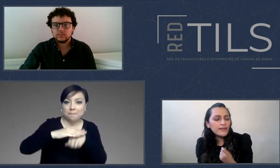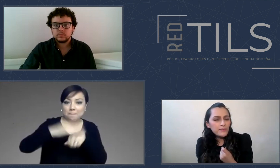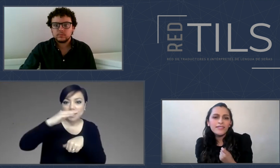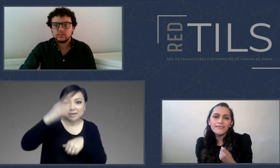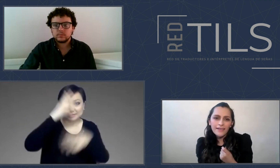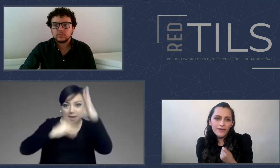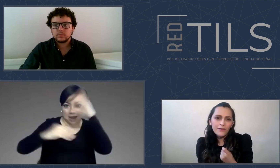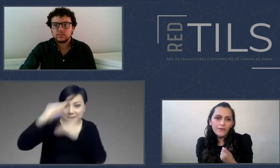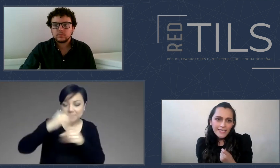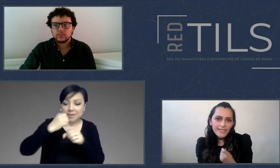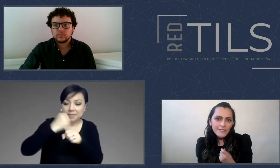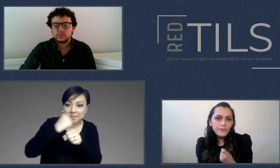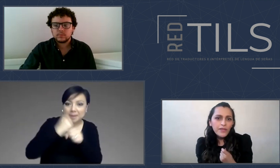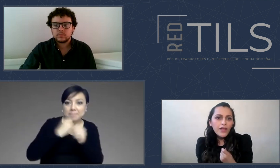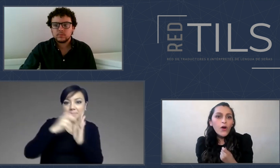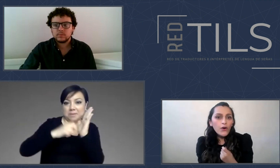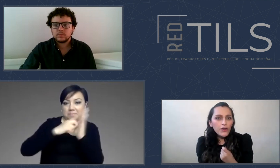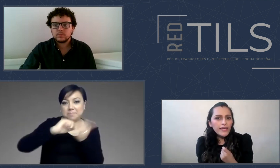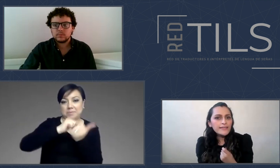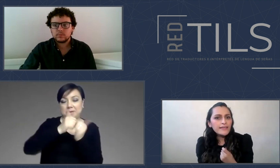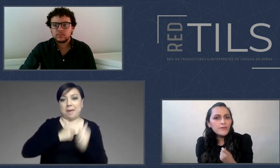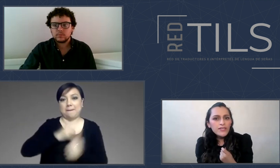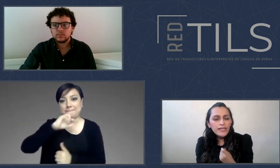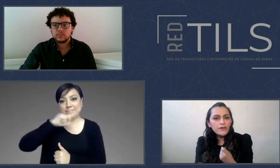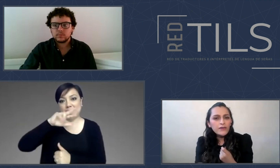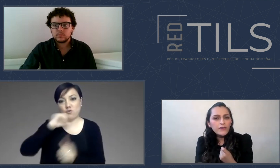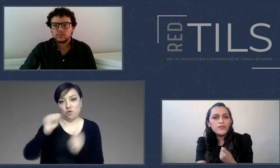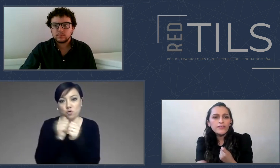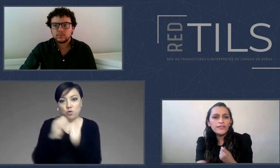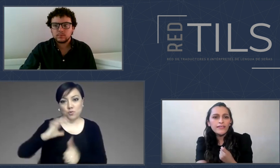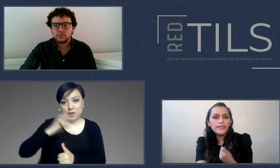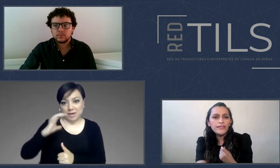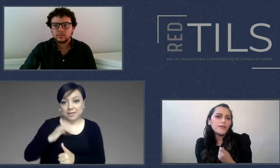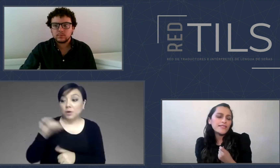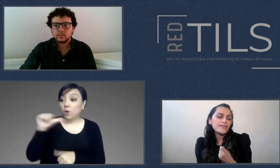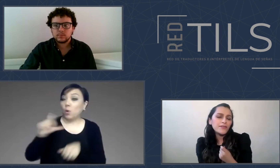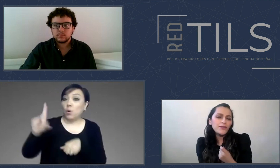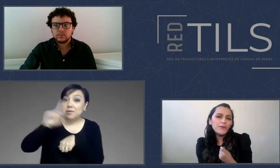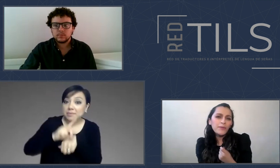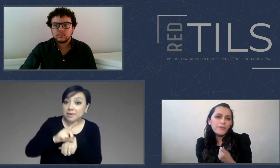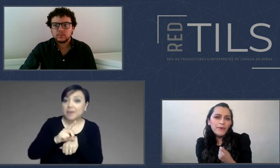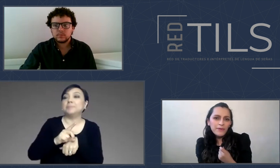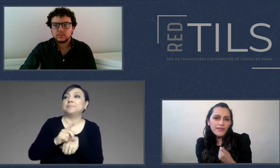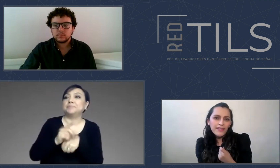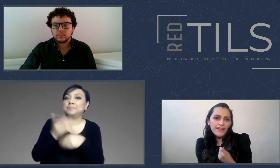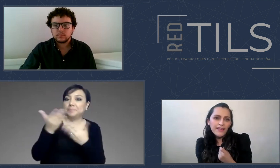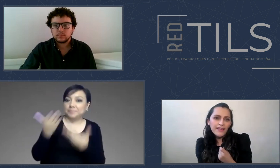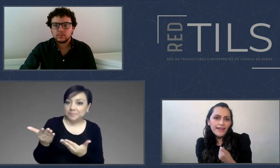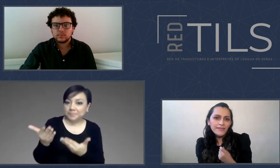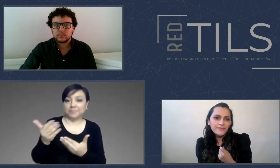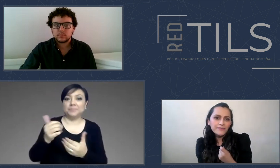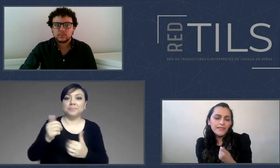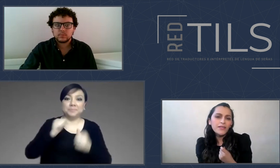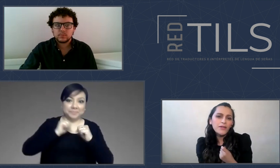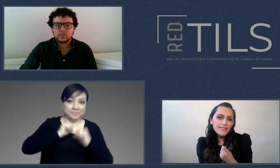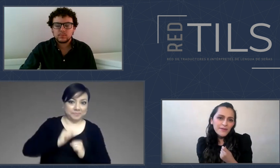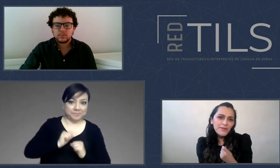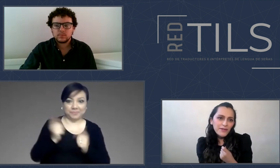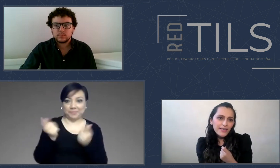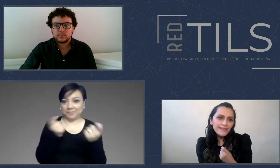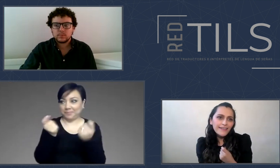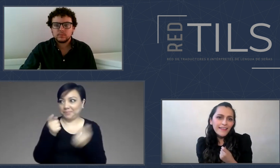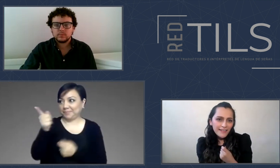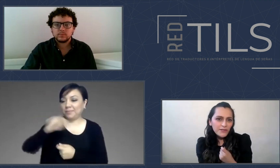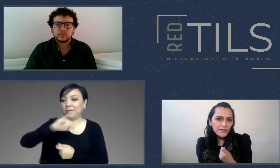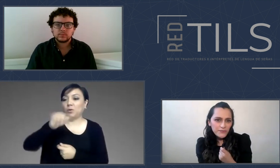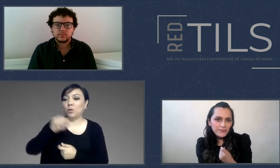como intérpretes de lengua de señas. Hoy estaremos en la conducción de este conversatorio Juan Pablo de Aguinaga y una